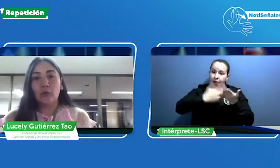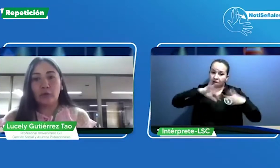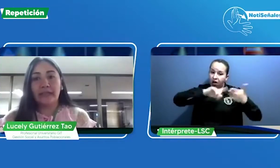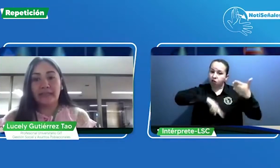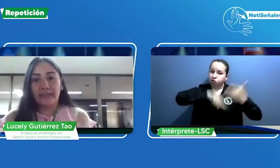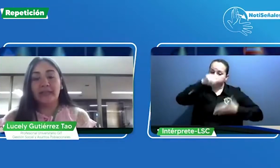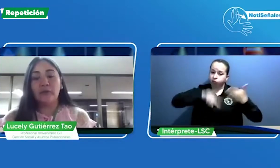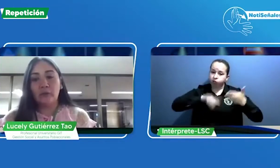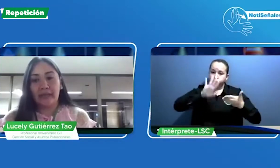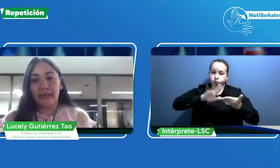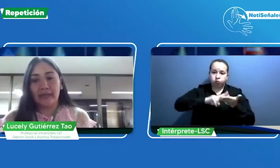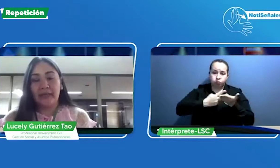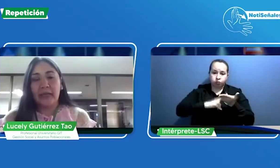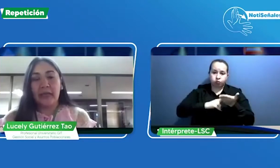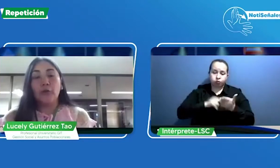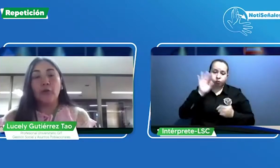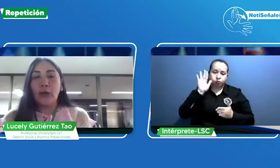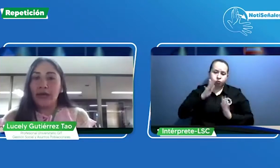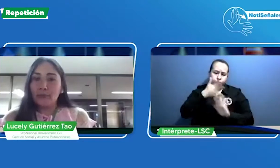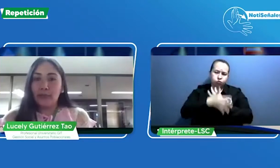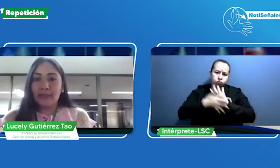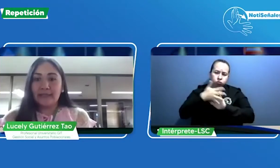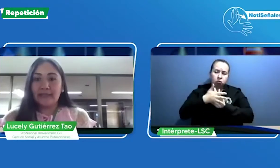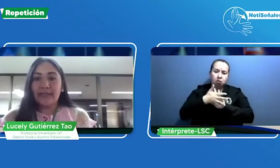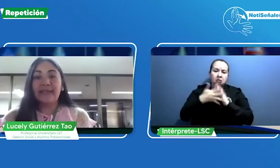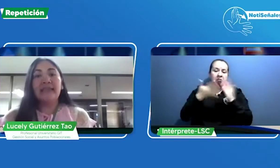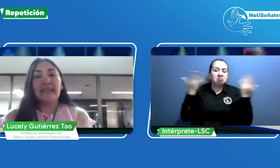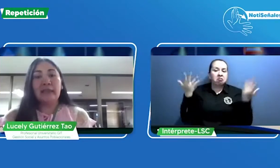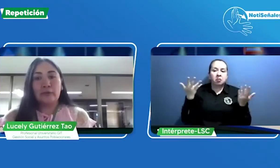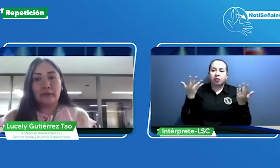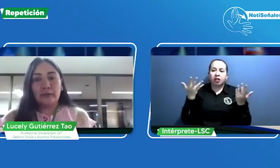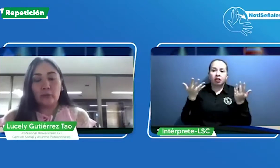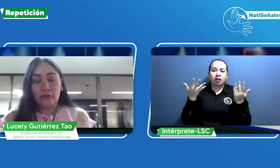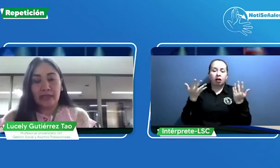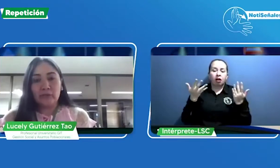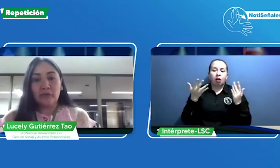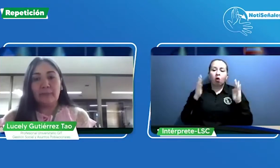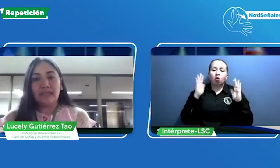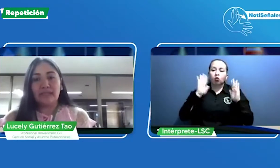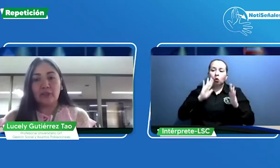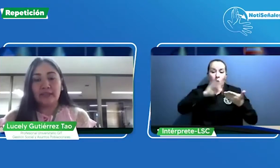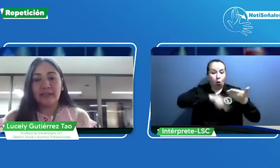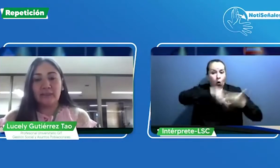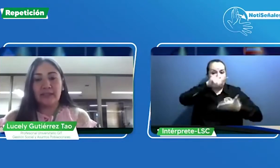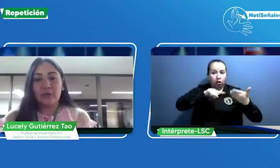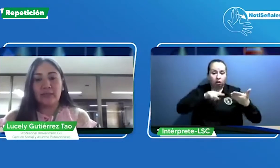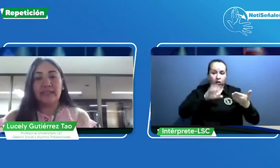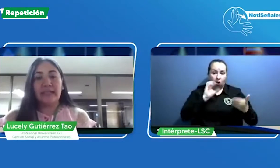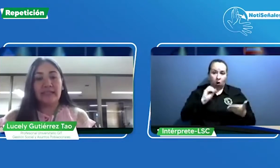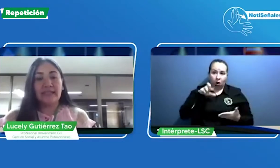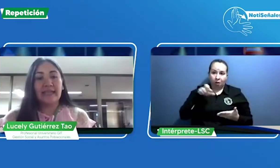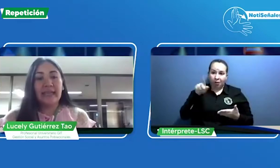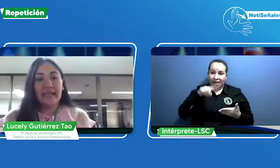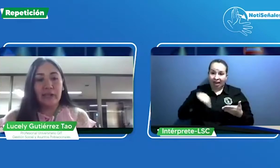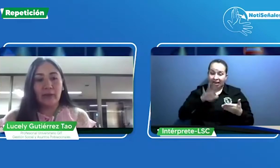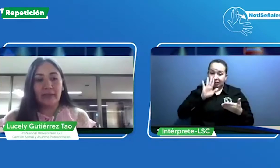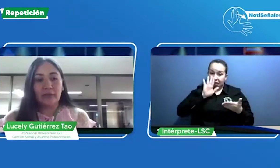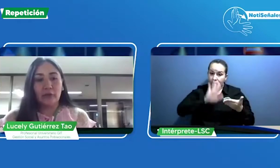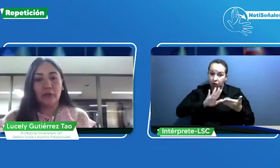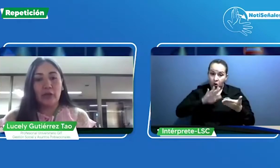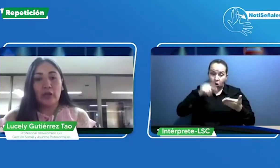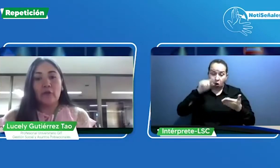señas colombianas. No hay pues desde los contratos de prestación de servicio que se realizan en